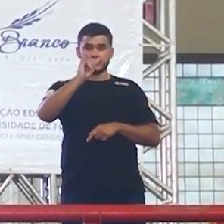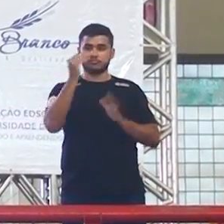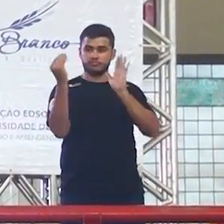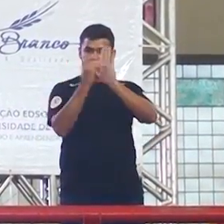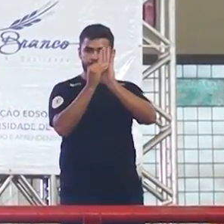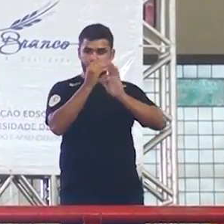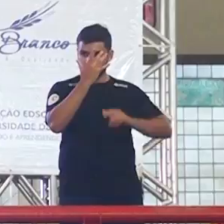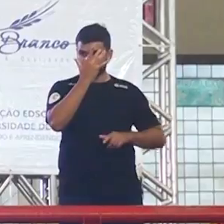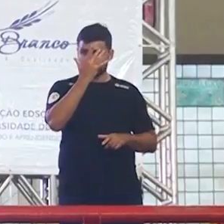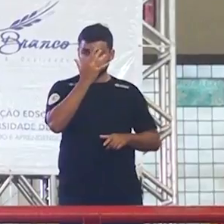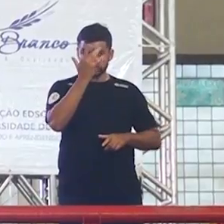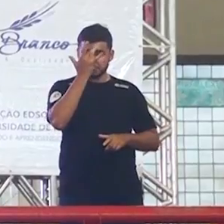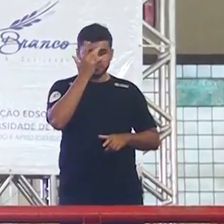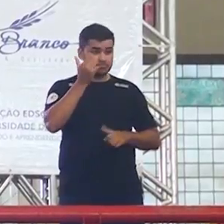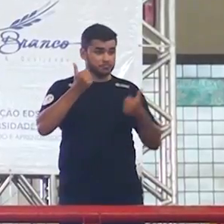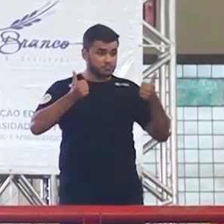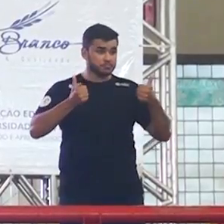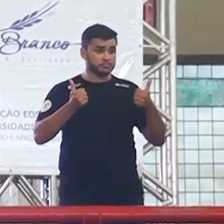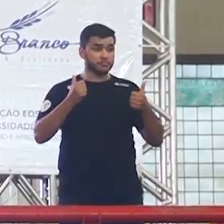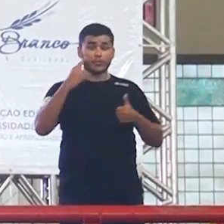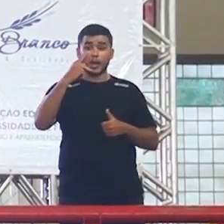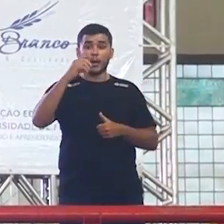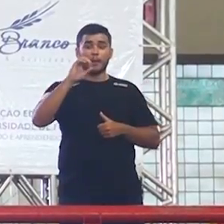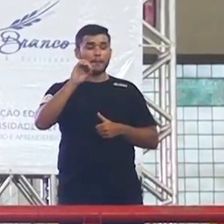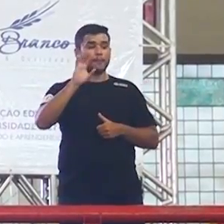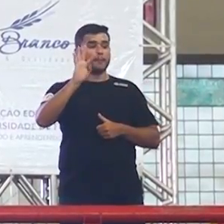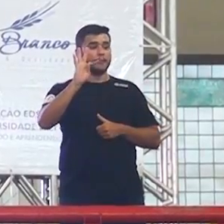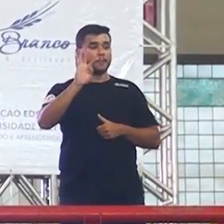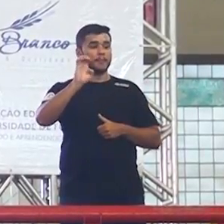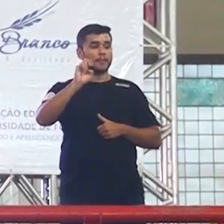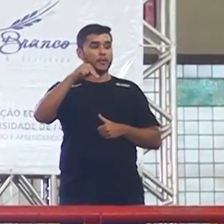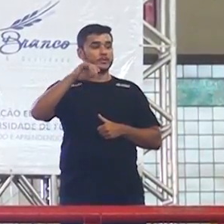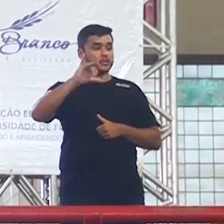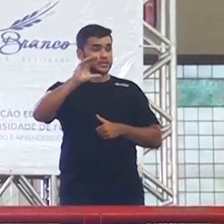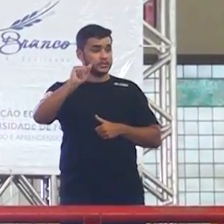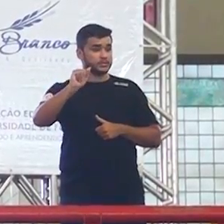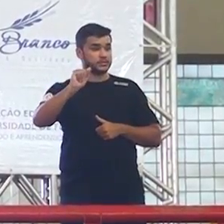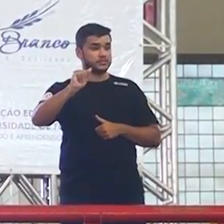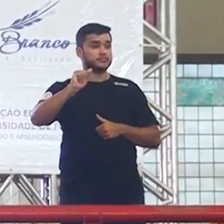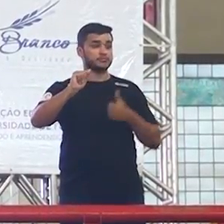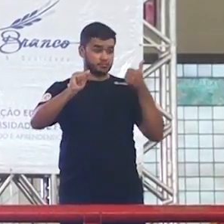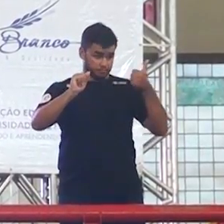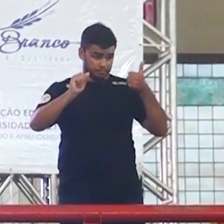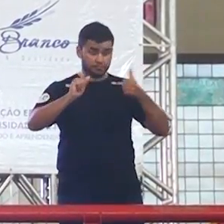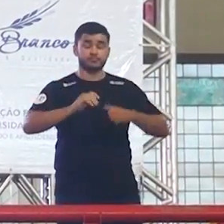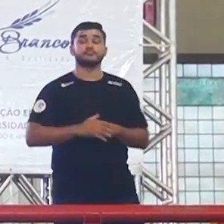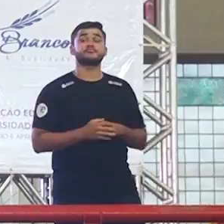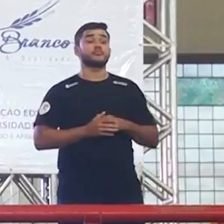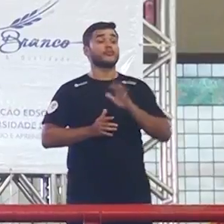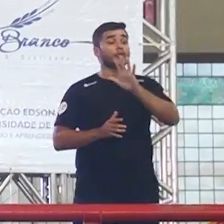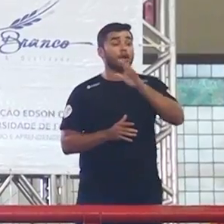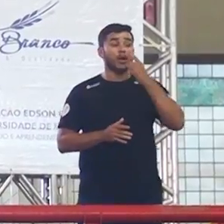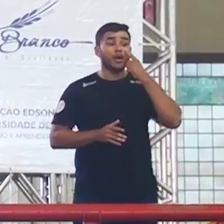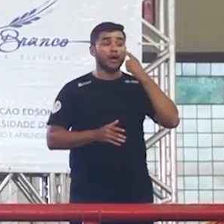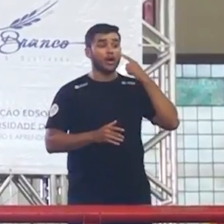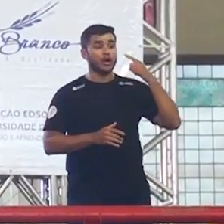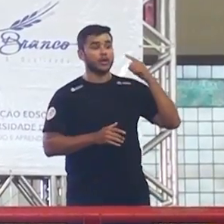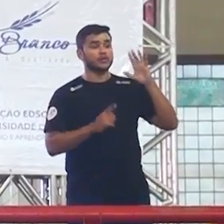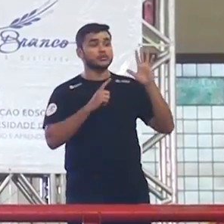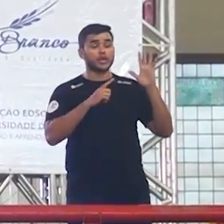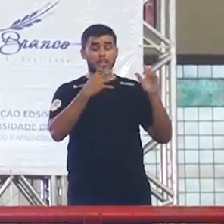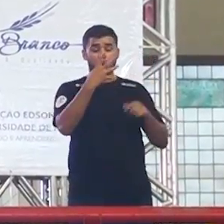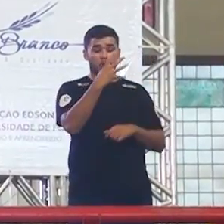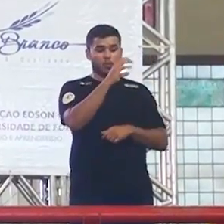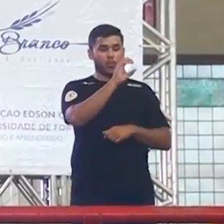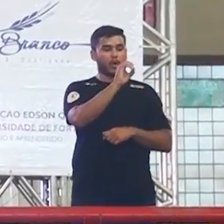refrigerador. Fui claro? Potência. Potência do refrigerador. Perfeito. Aonde tem 40